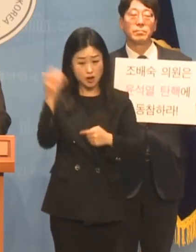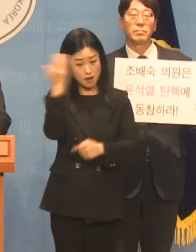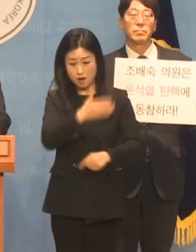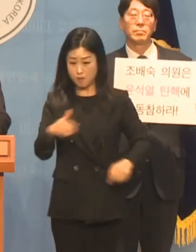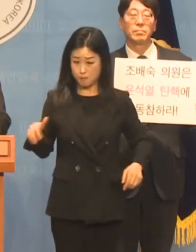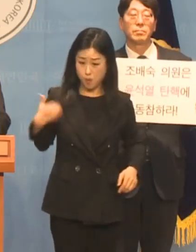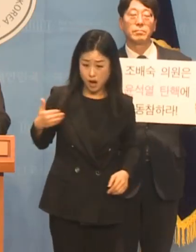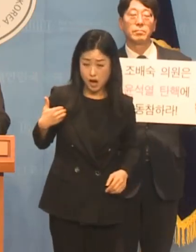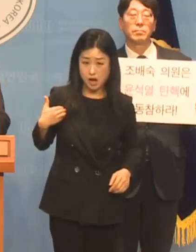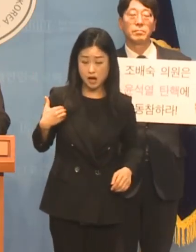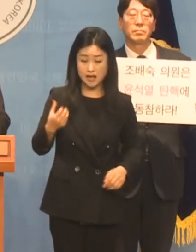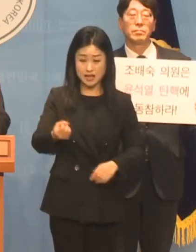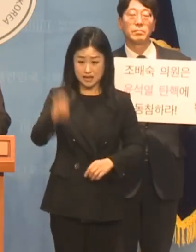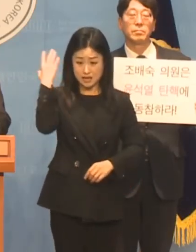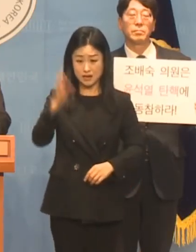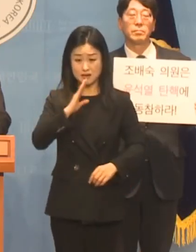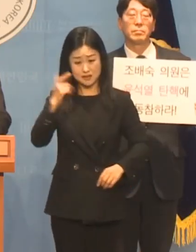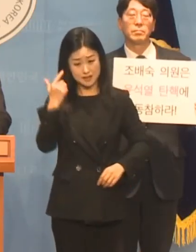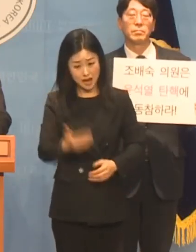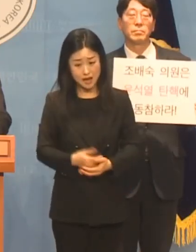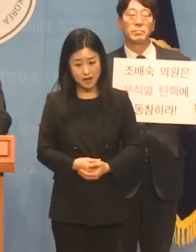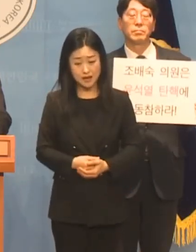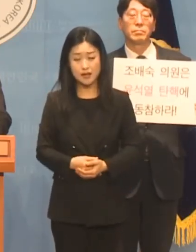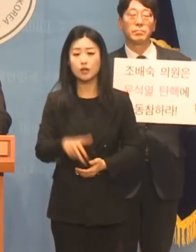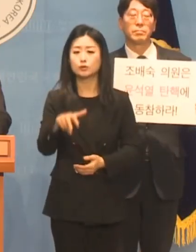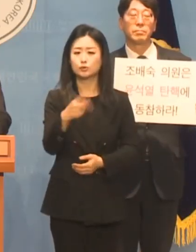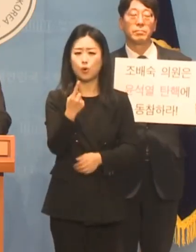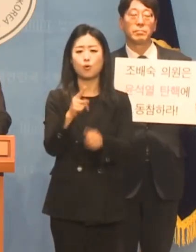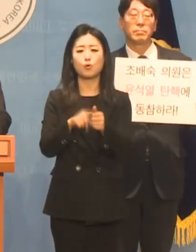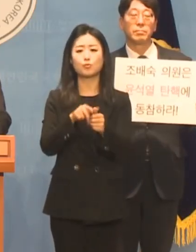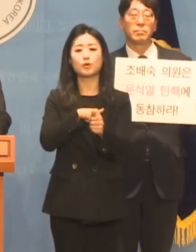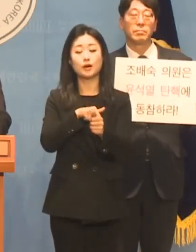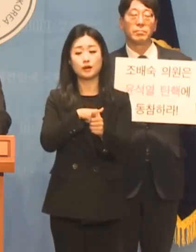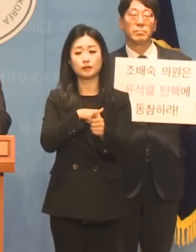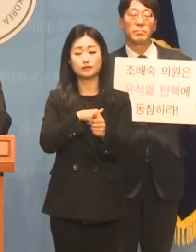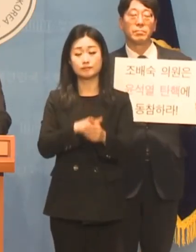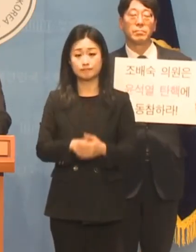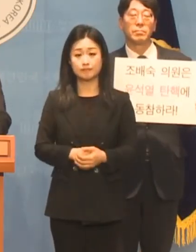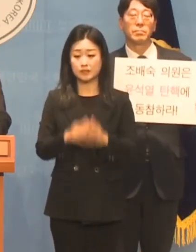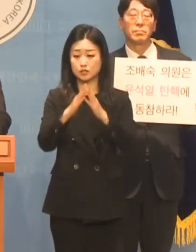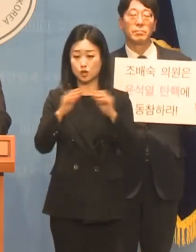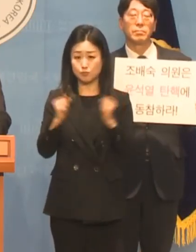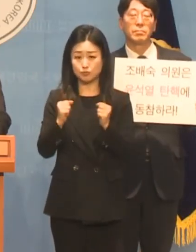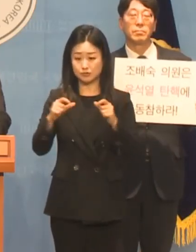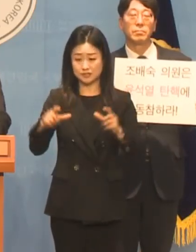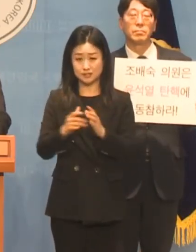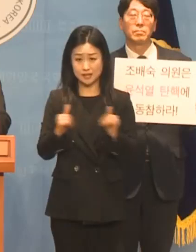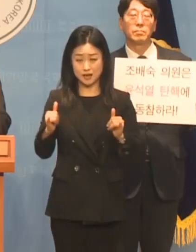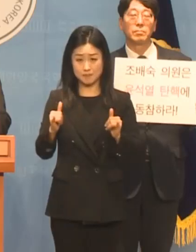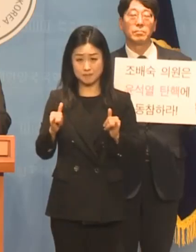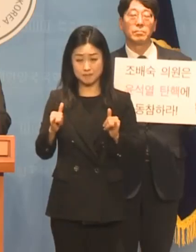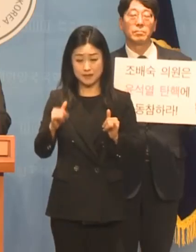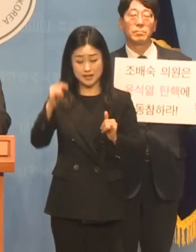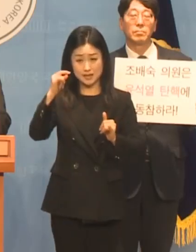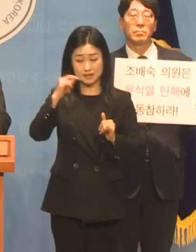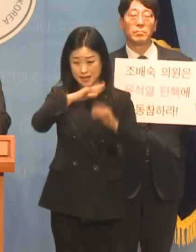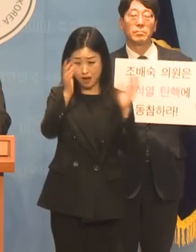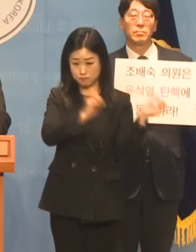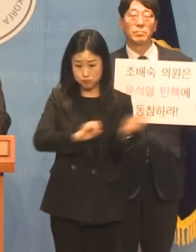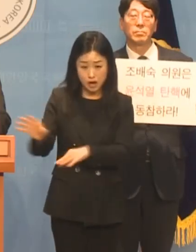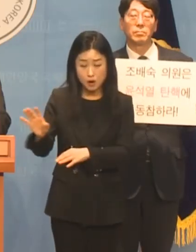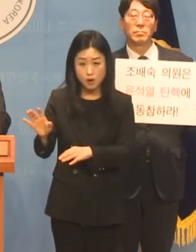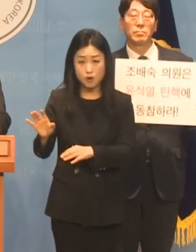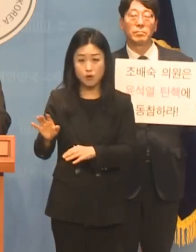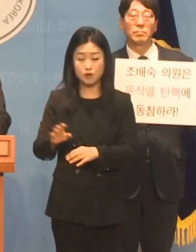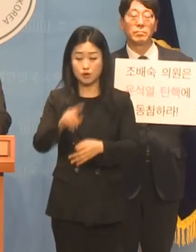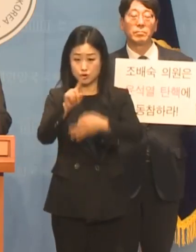정녕 잊었단 말인가? 조배숙 의원이 절대다수 전북도민의 뜻을 거스르고 기어이 내란 무역자